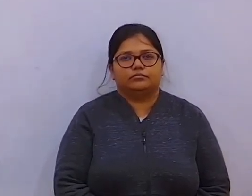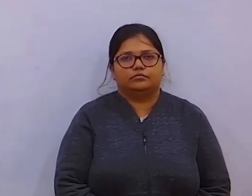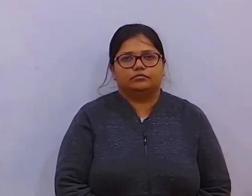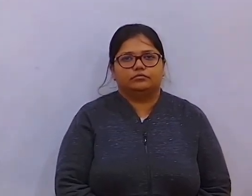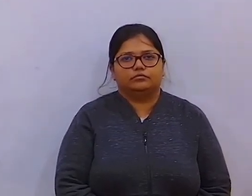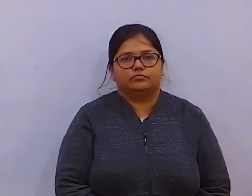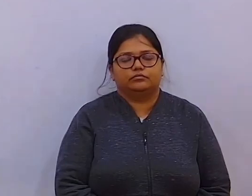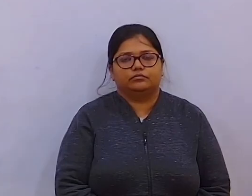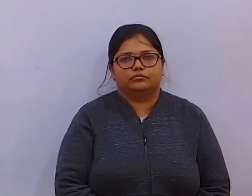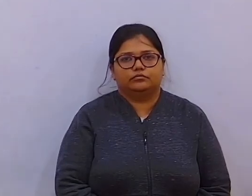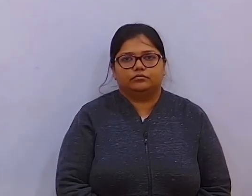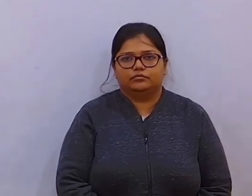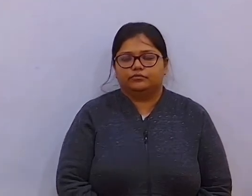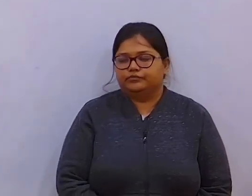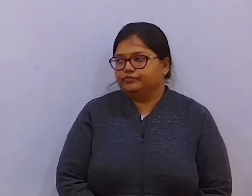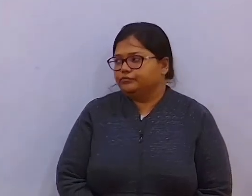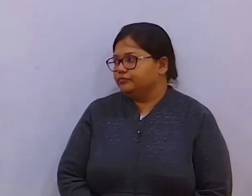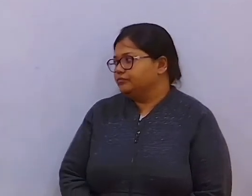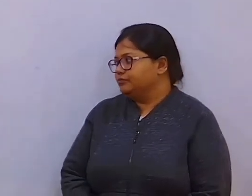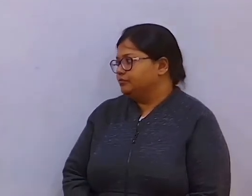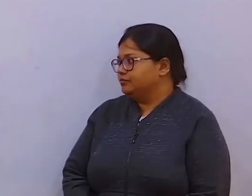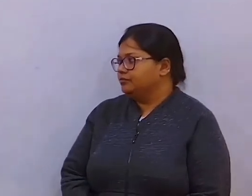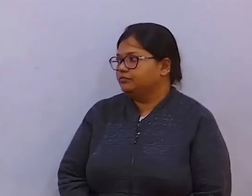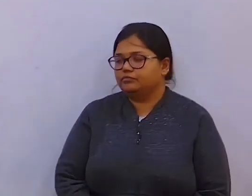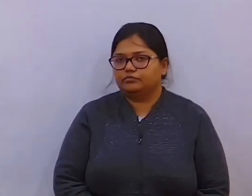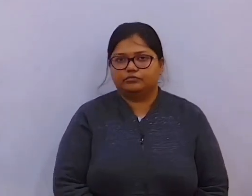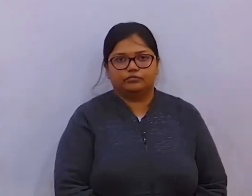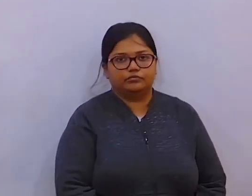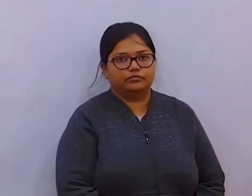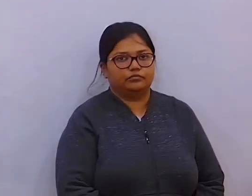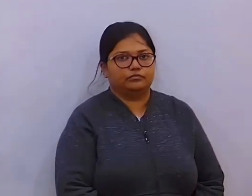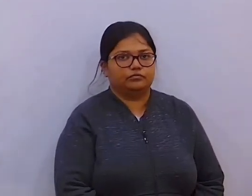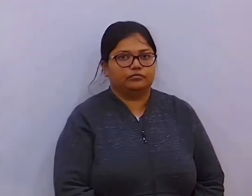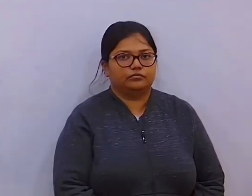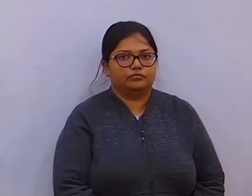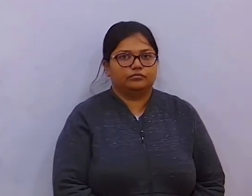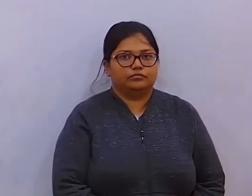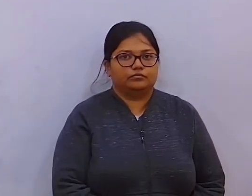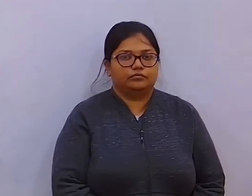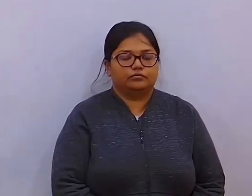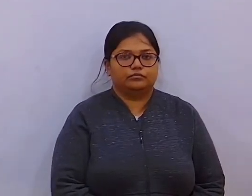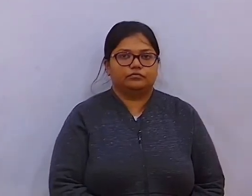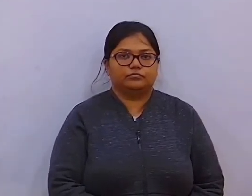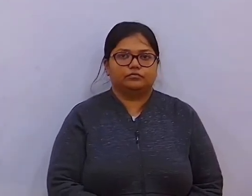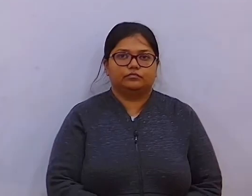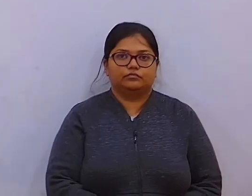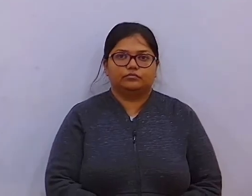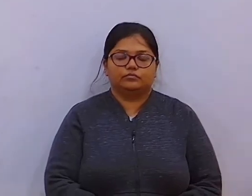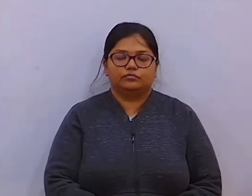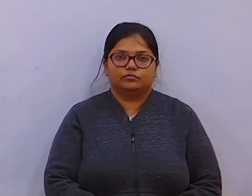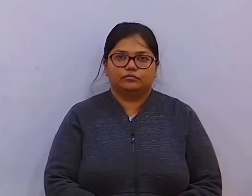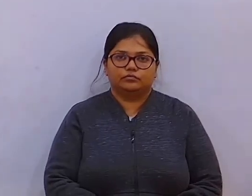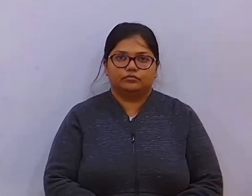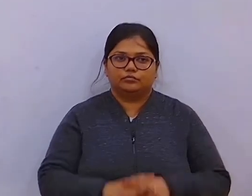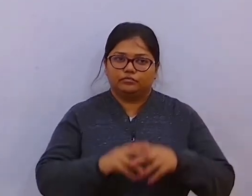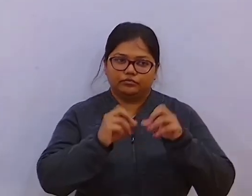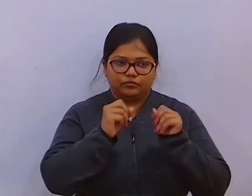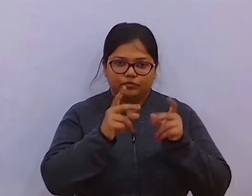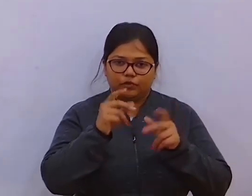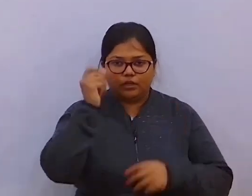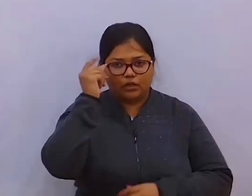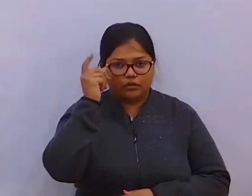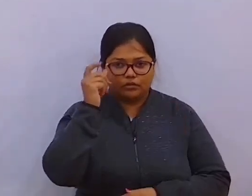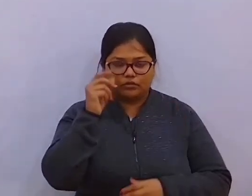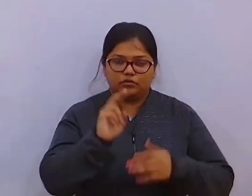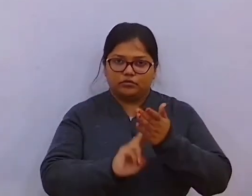ओर आएगी और जो दक्षिण की जो व्यापारिक पवने हैं, ट्रेड विंड्स हैं, वो दक्षिण से उत्तर की ओर आती है।